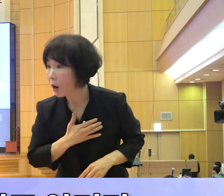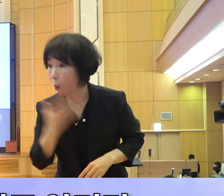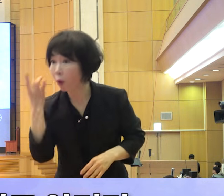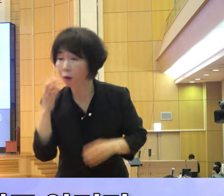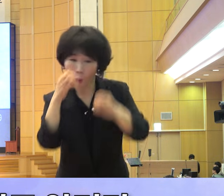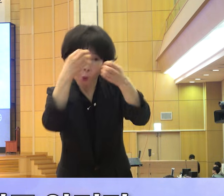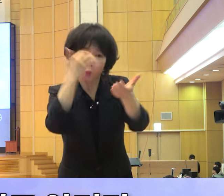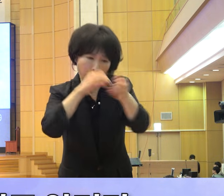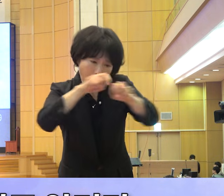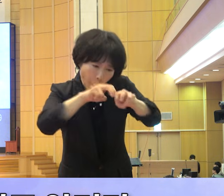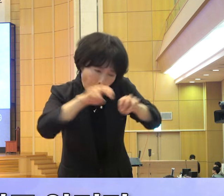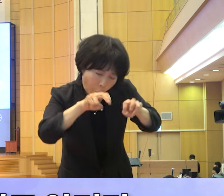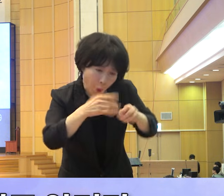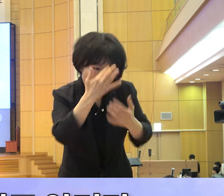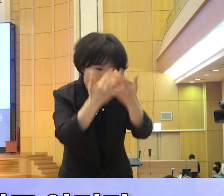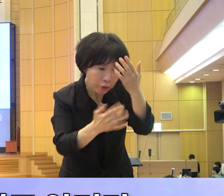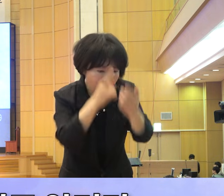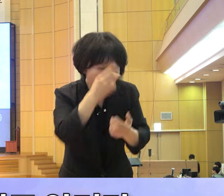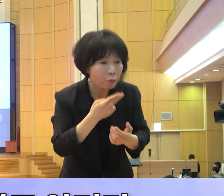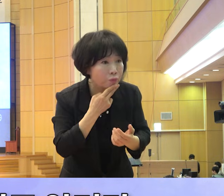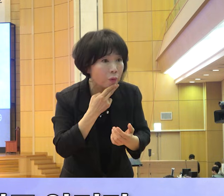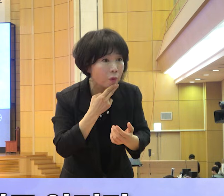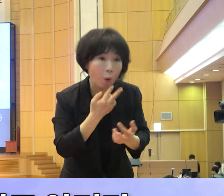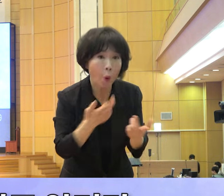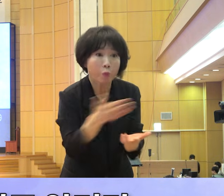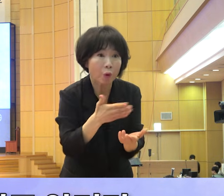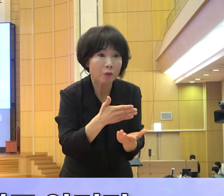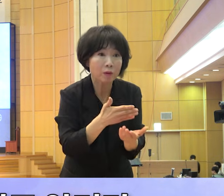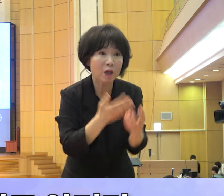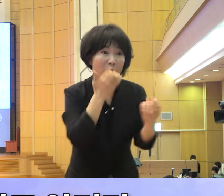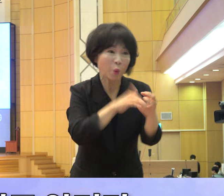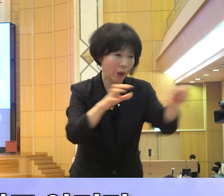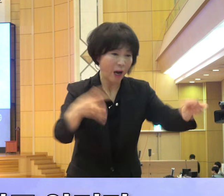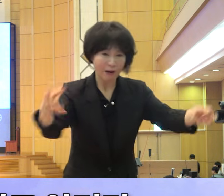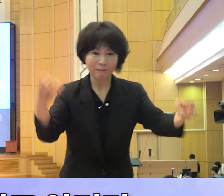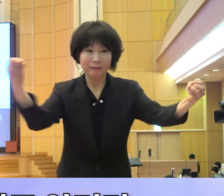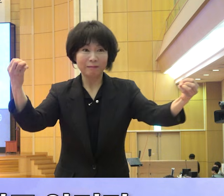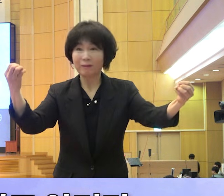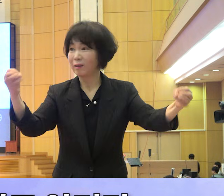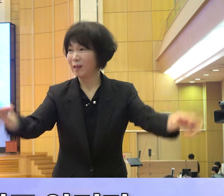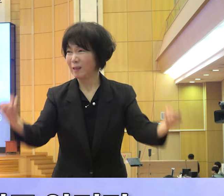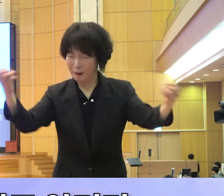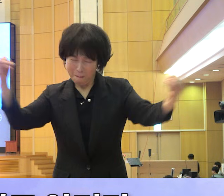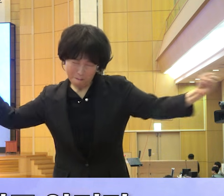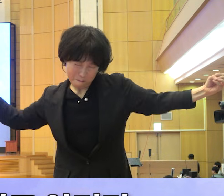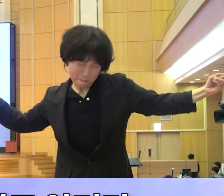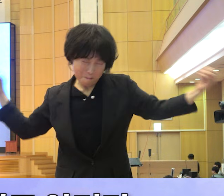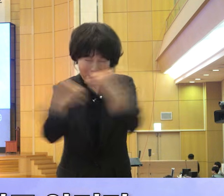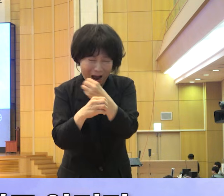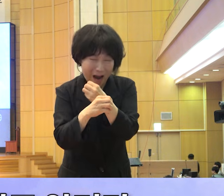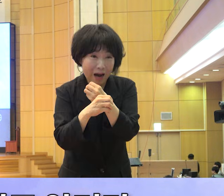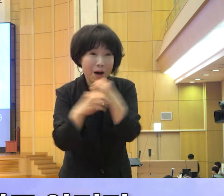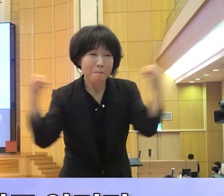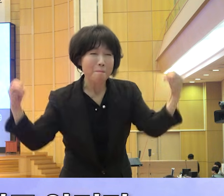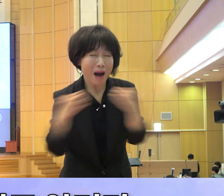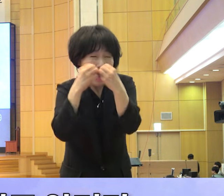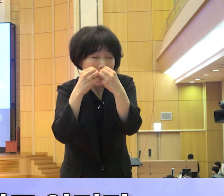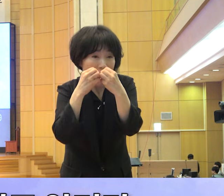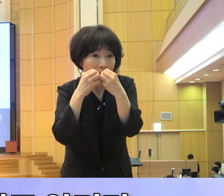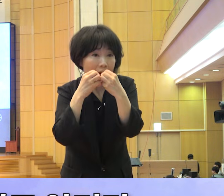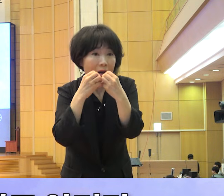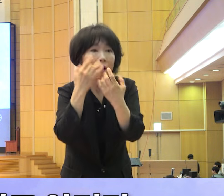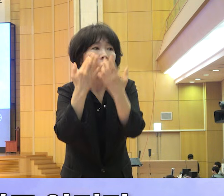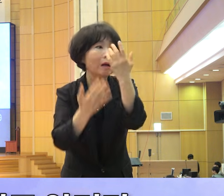없는데, 돌 속에는 불씨라고 하는 건 전혀 없는데 강하게 부딪히면 불이 번떡하고 나와요. 그